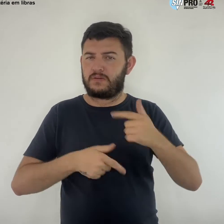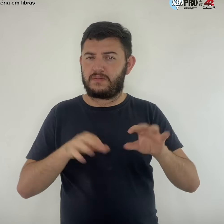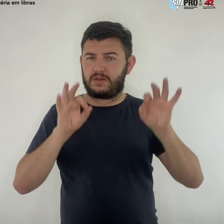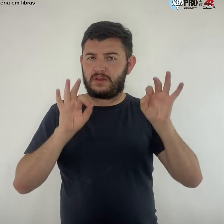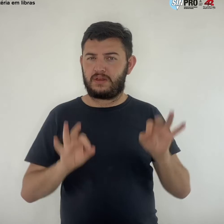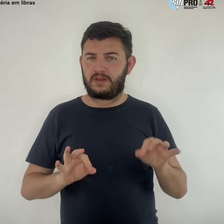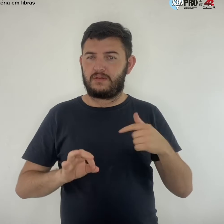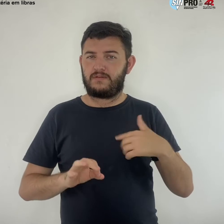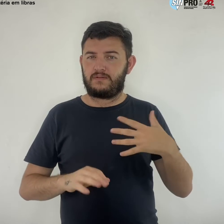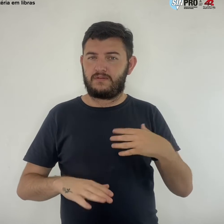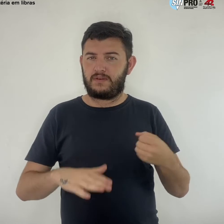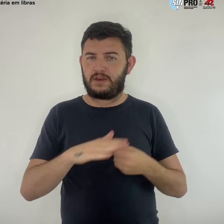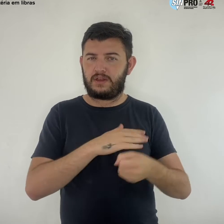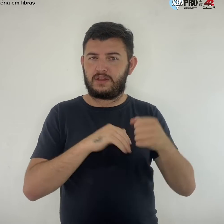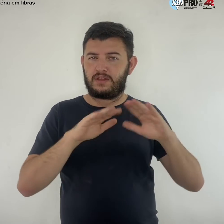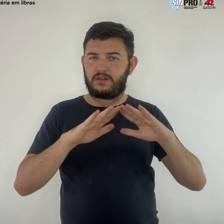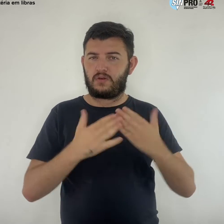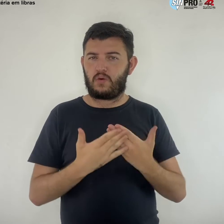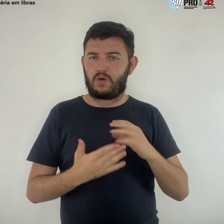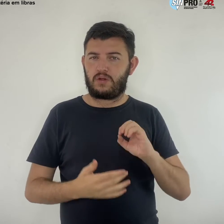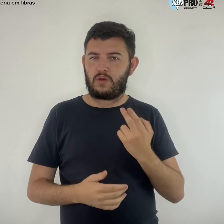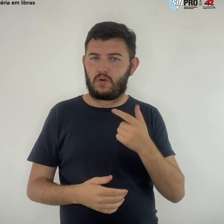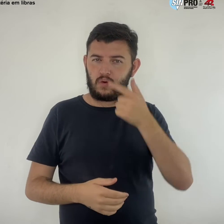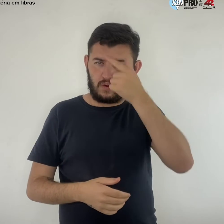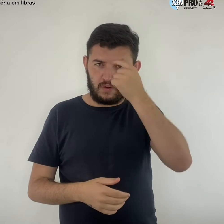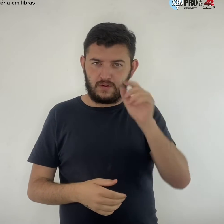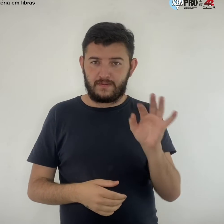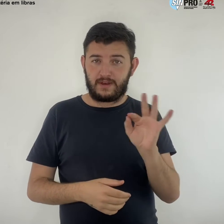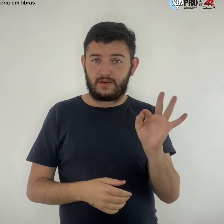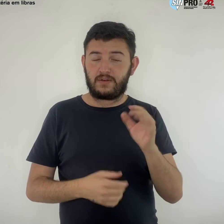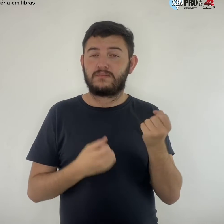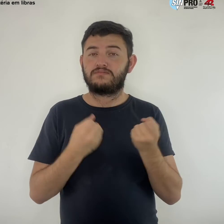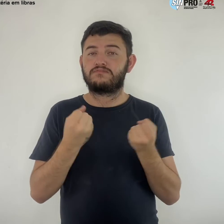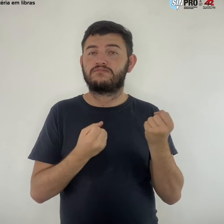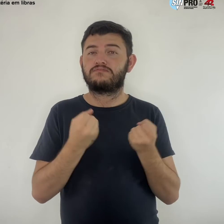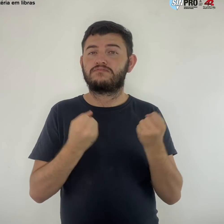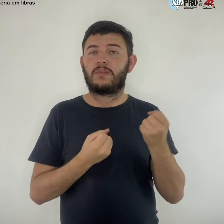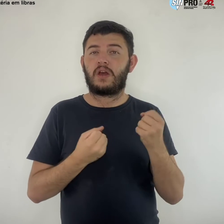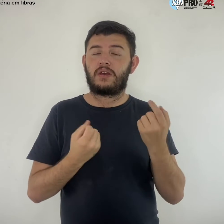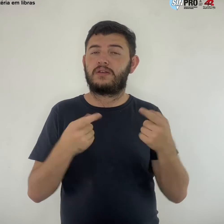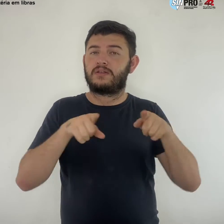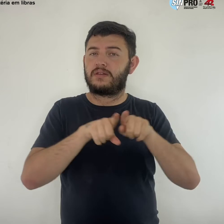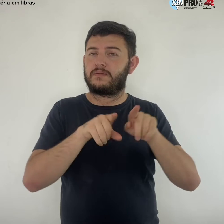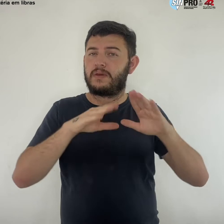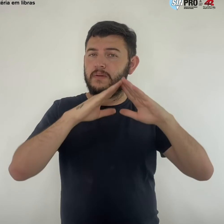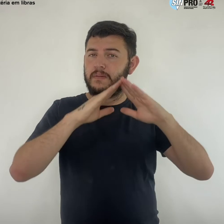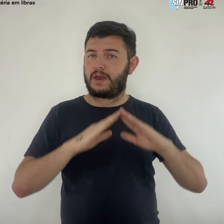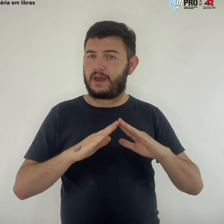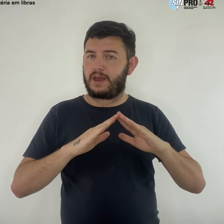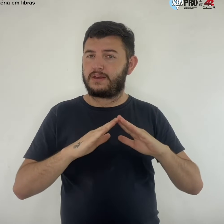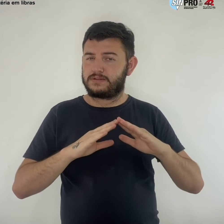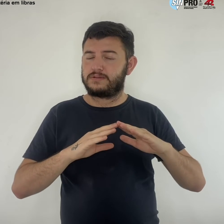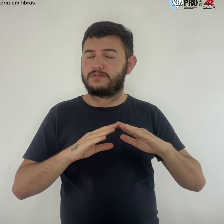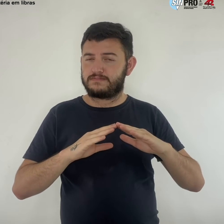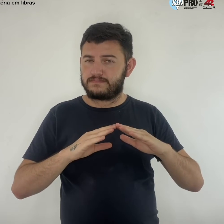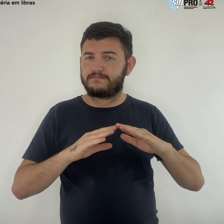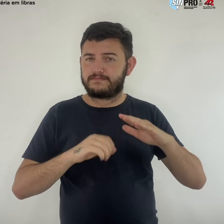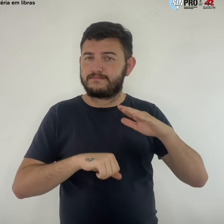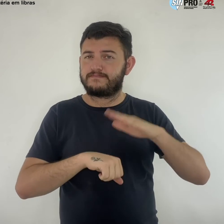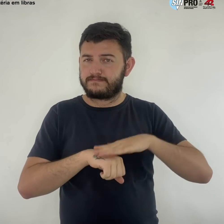pleno emprego, filhos na escola ou na faculdade, carro na garagem e uma casa para chamar